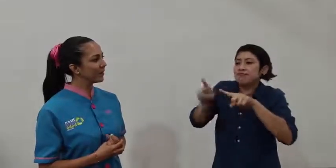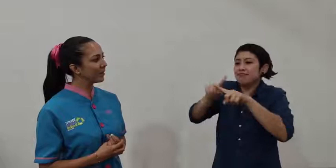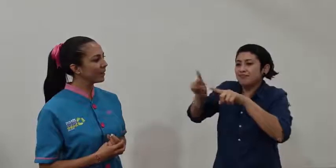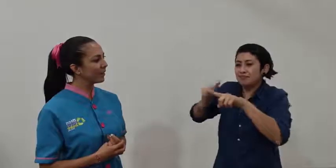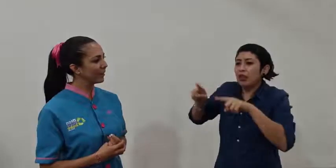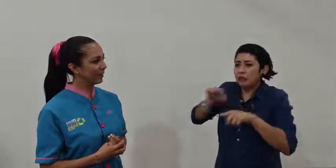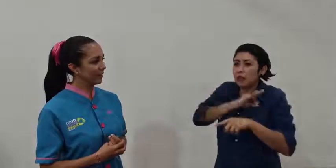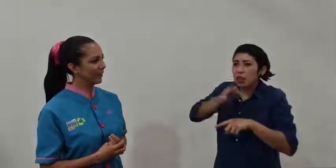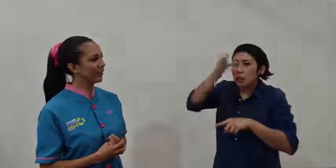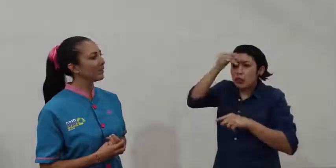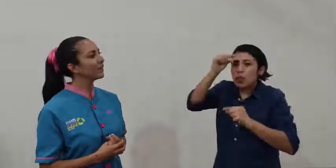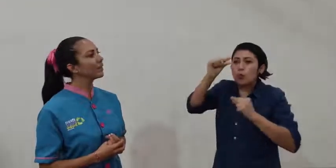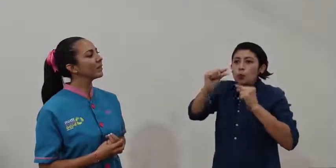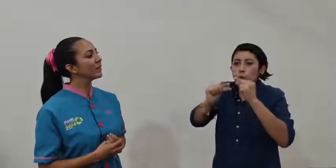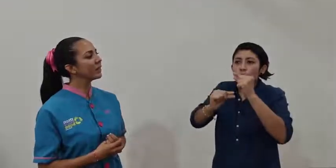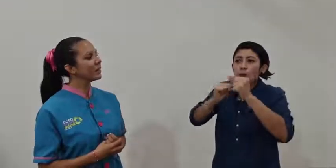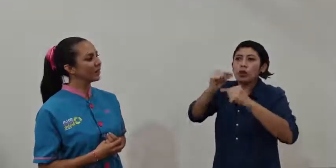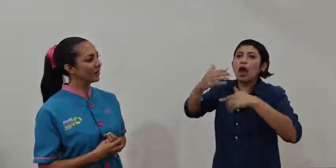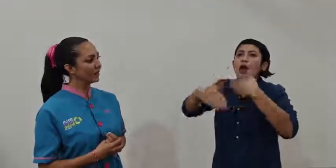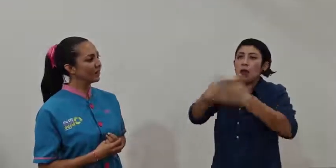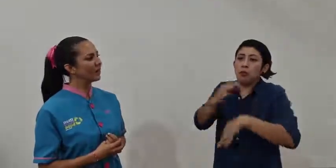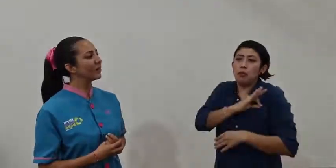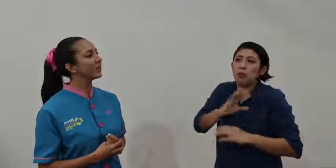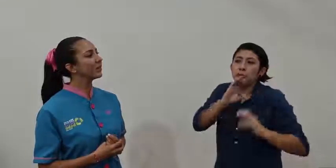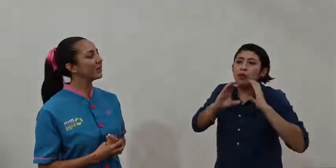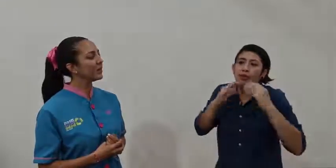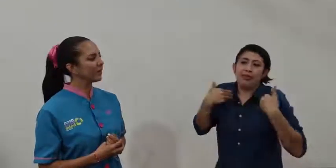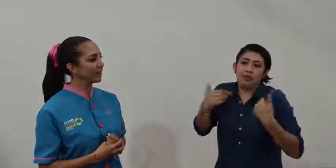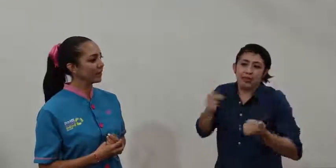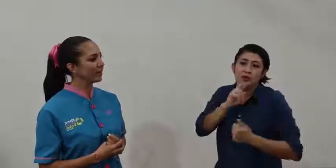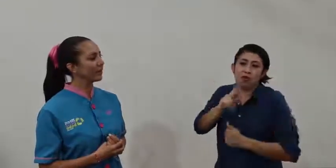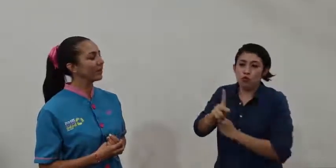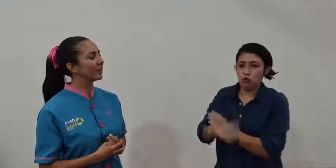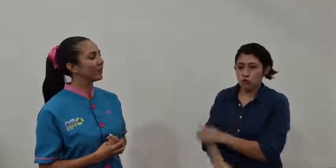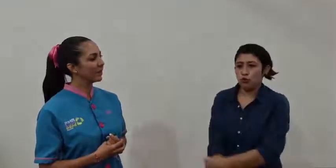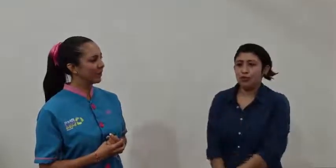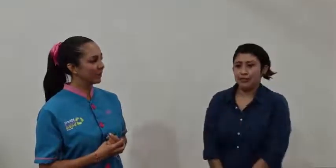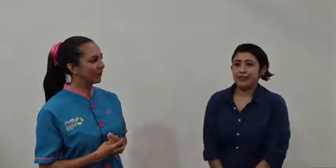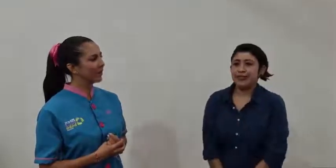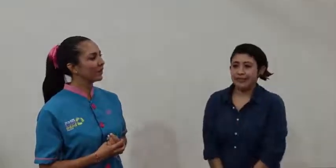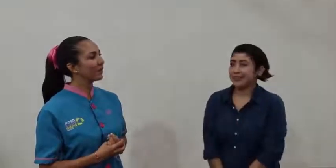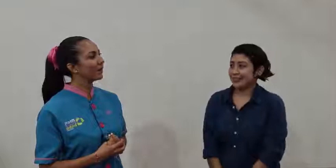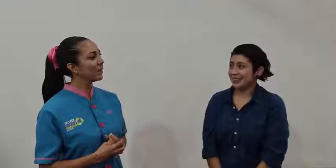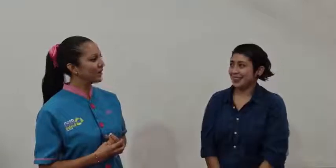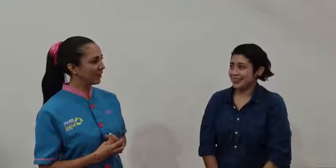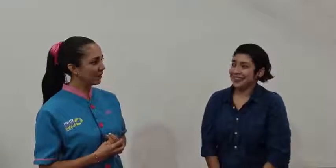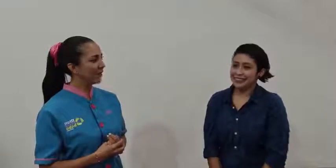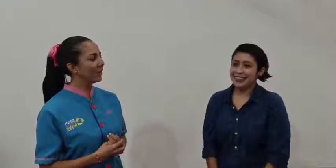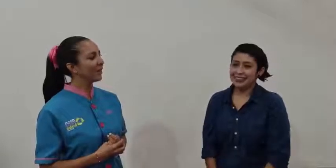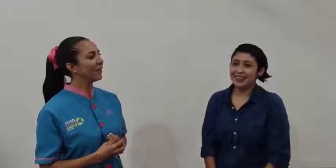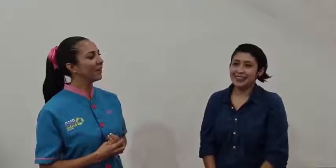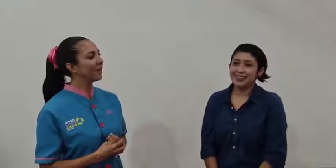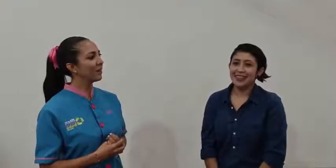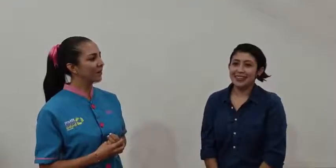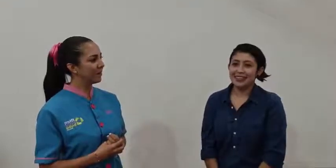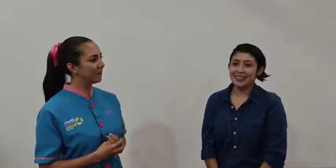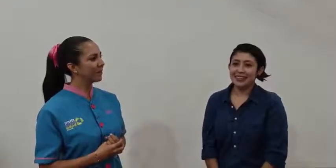objeto, cada cosa tiene una seña específica. No todo se conforma del abecedario. Y así, pues con cada